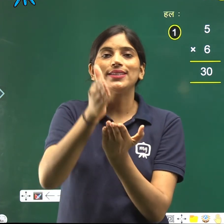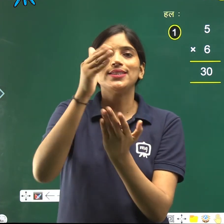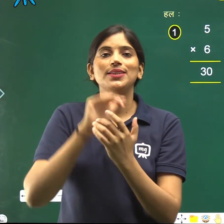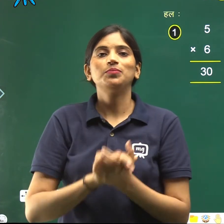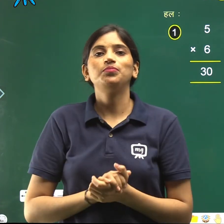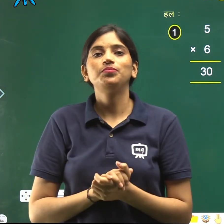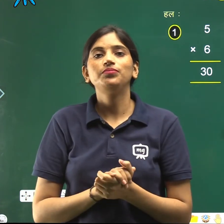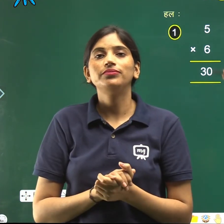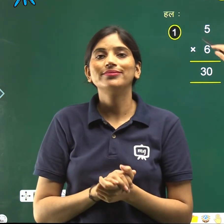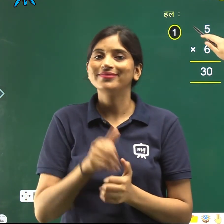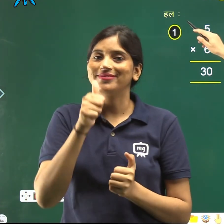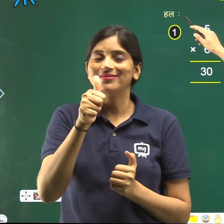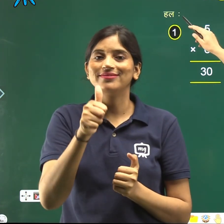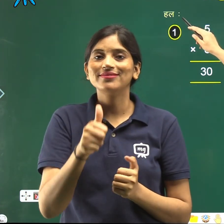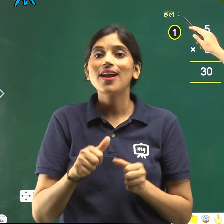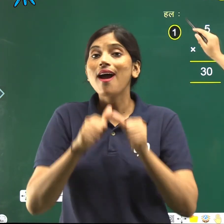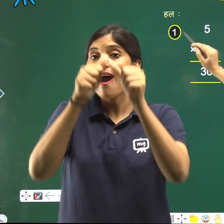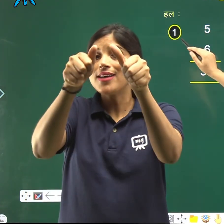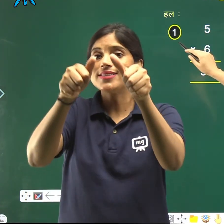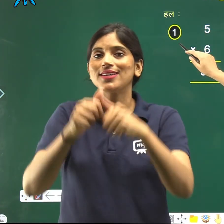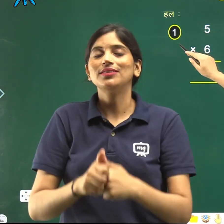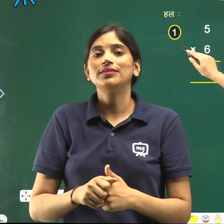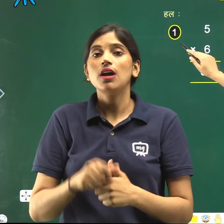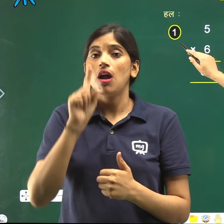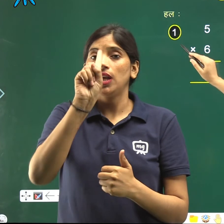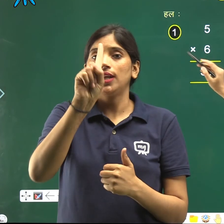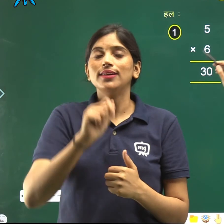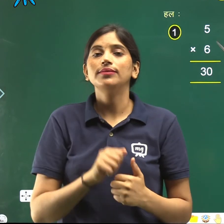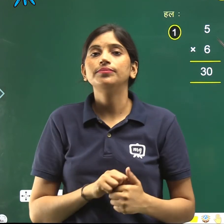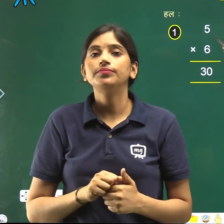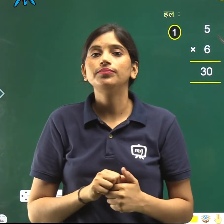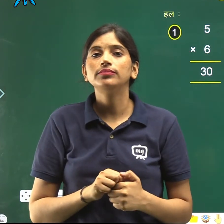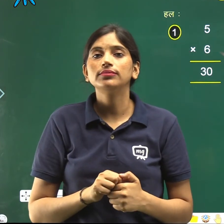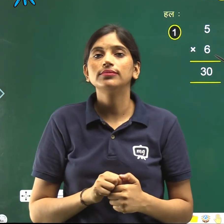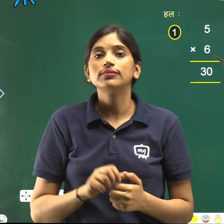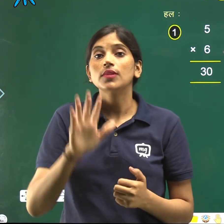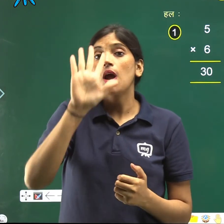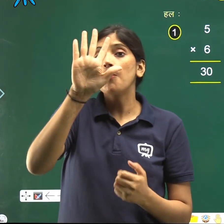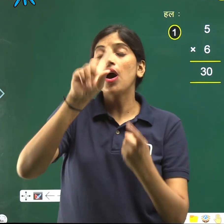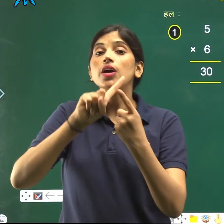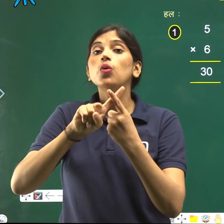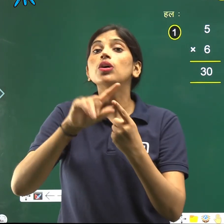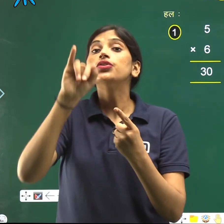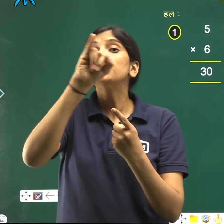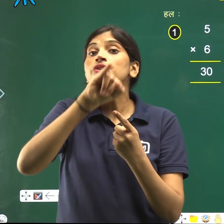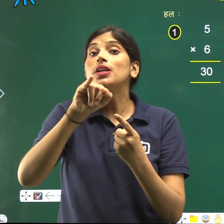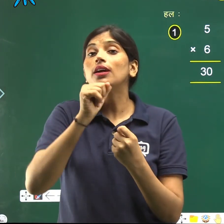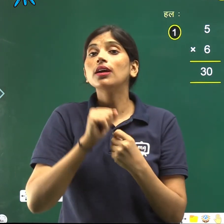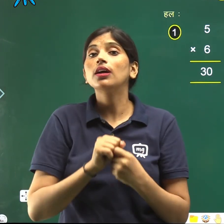कीजिए। ठीक है, हल। 1, 5 गुणा